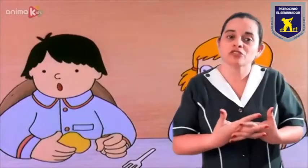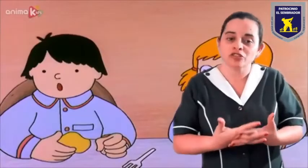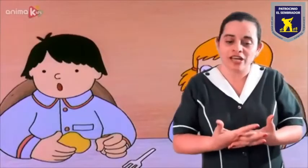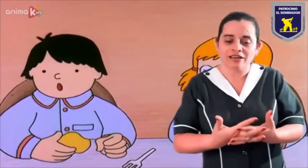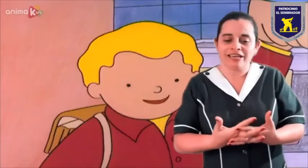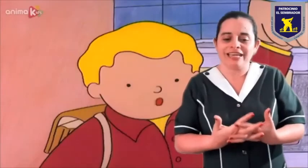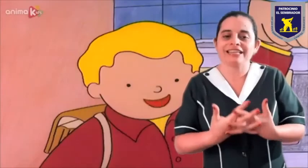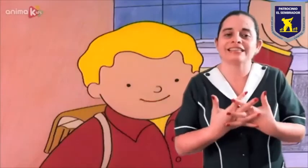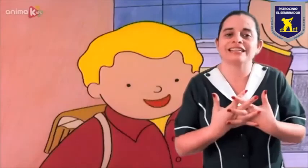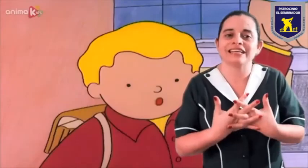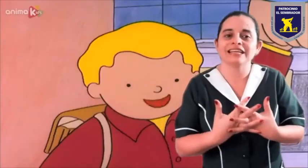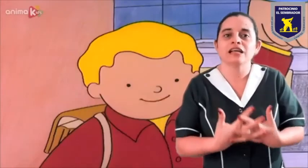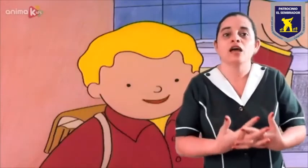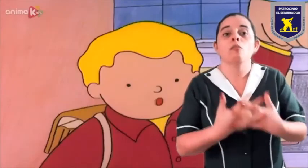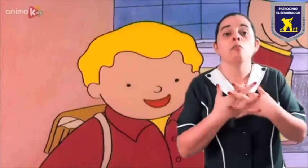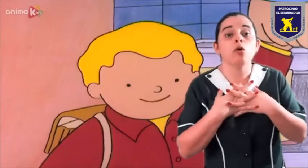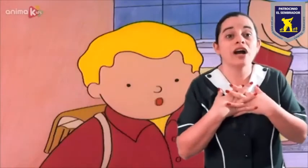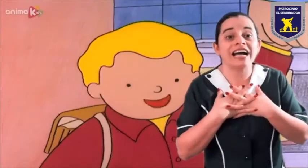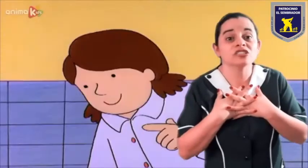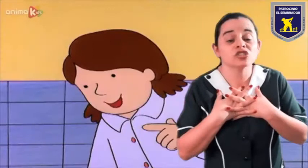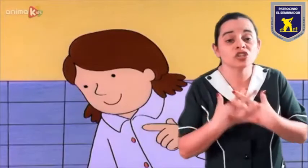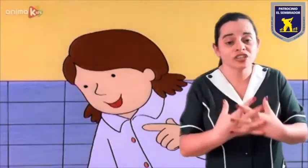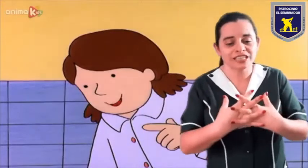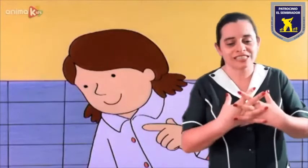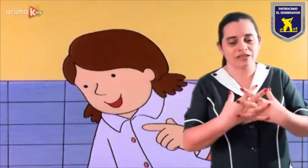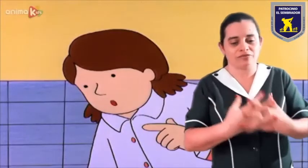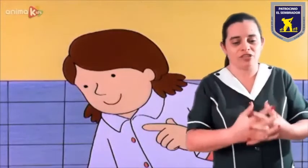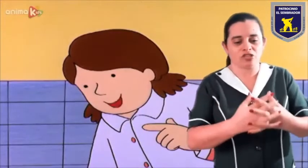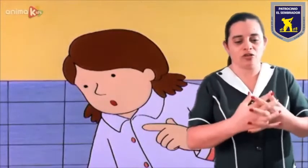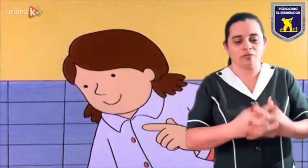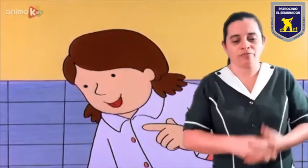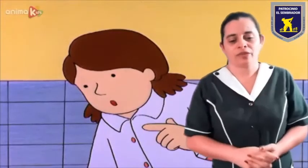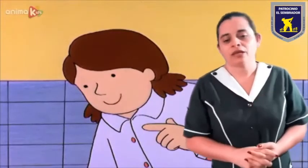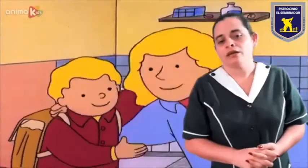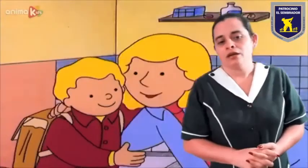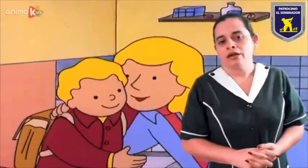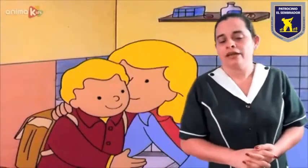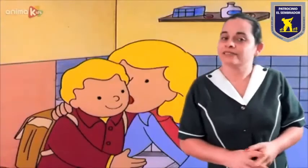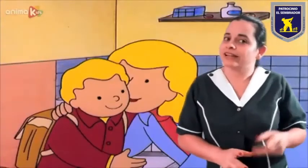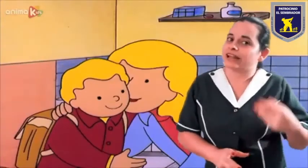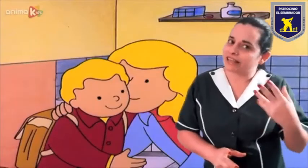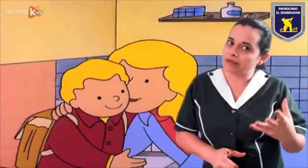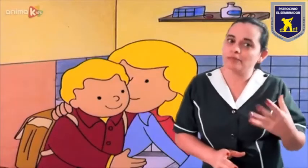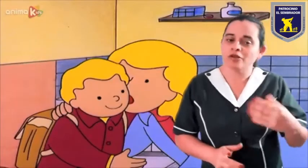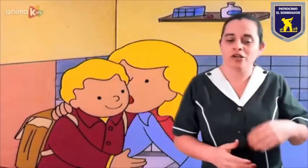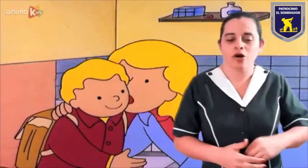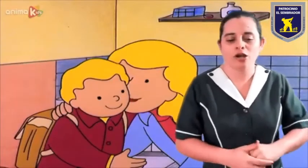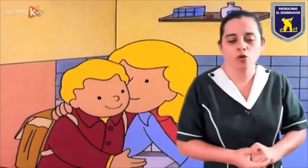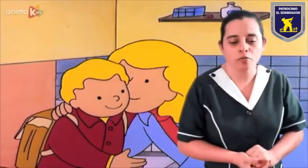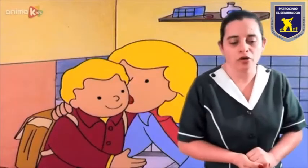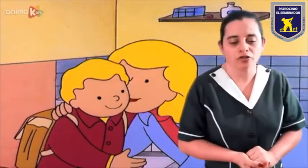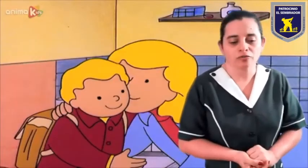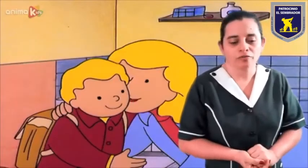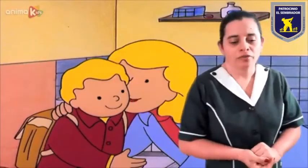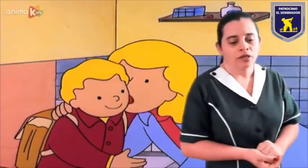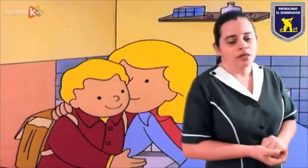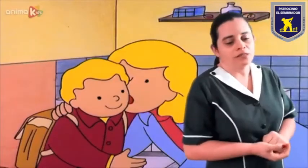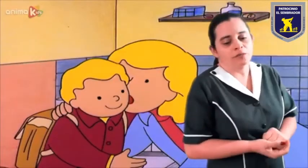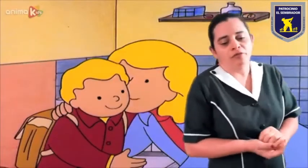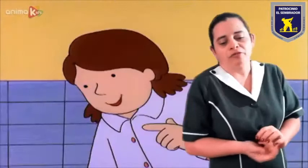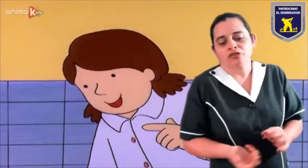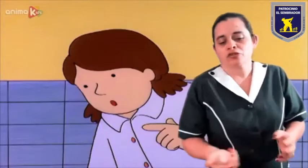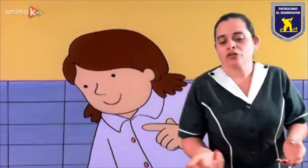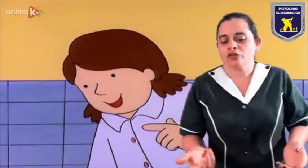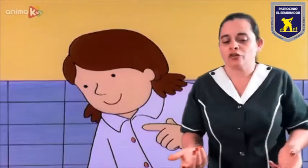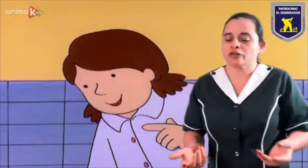o profesora es tener vocación de servicio. Es ser el ejemplo de los alumnos.